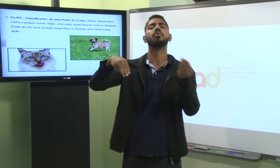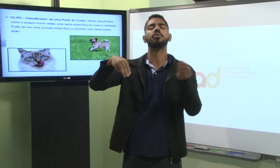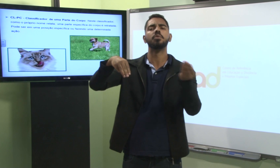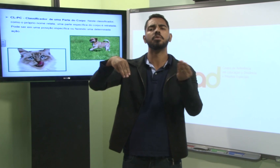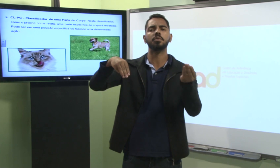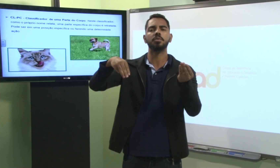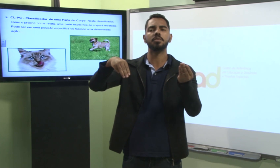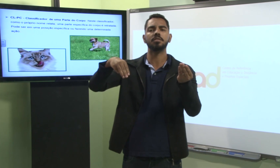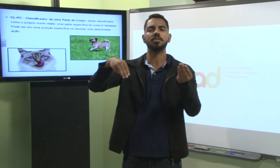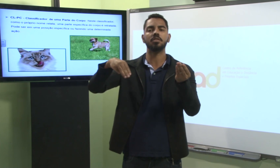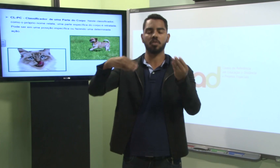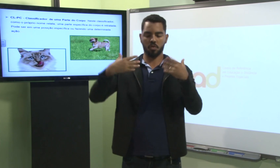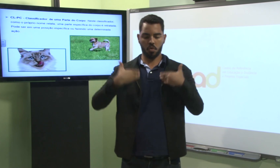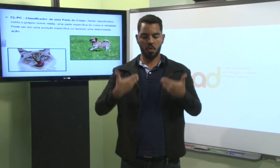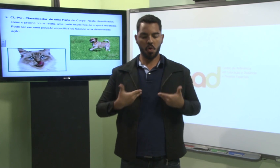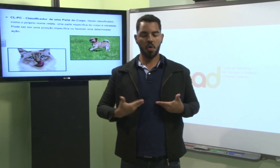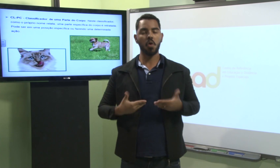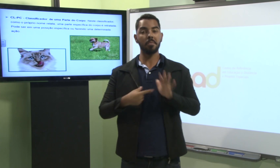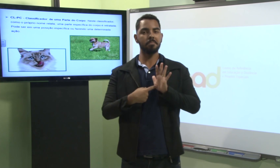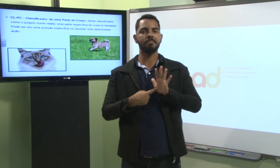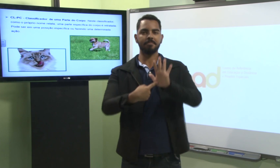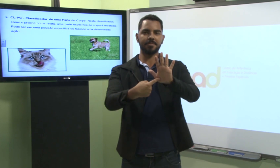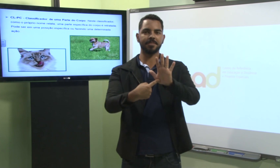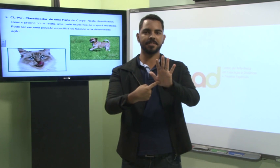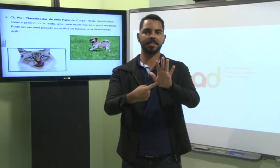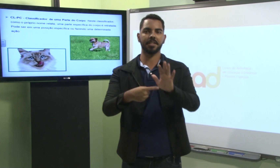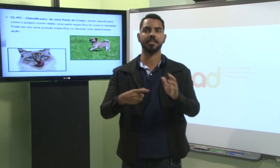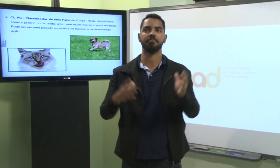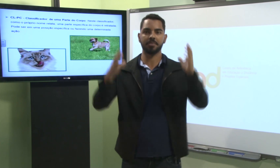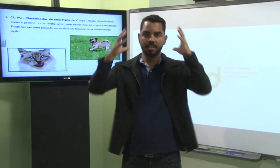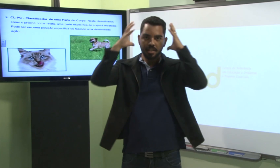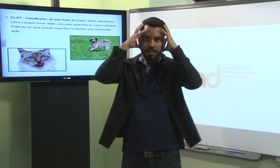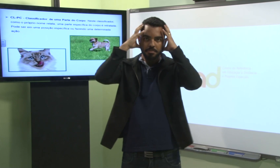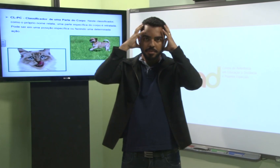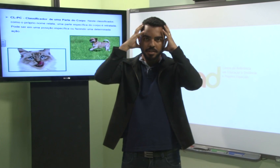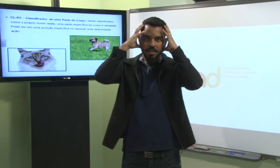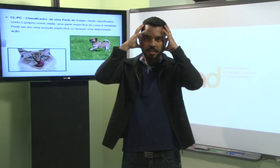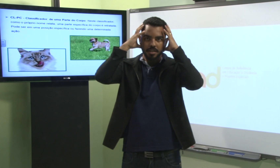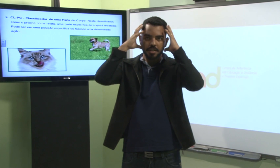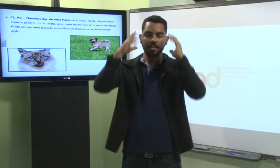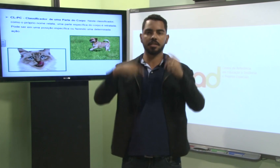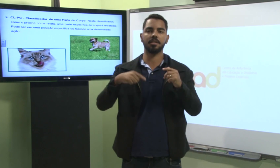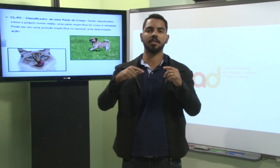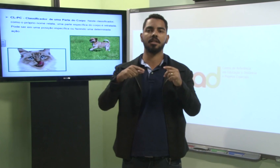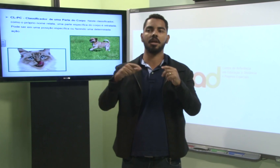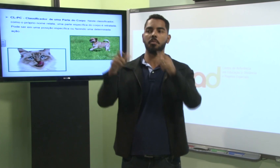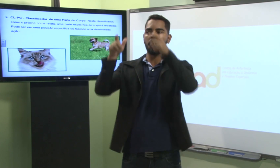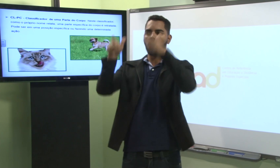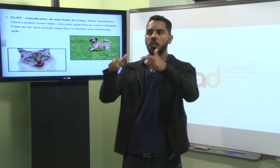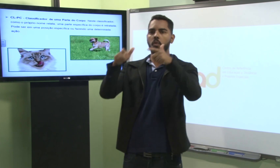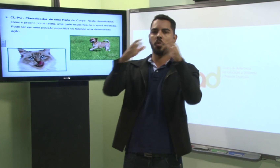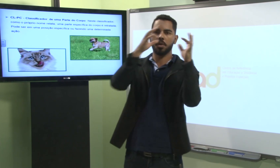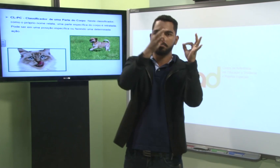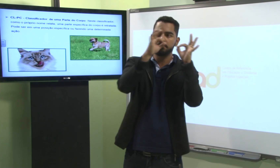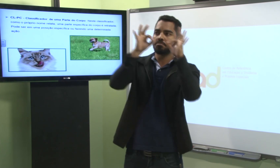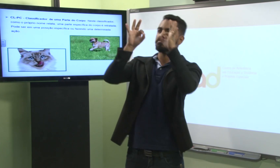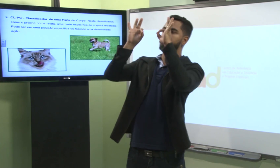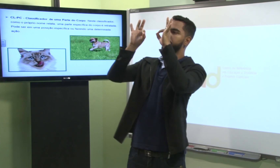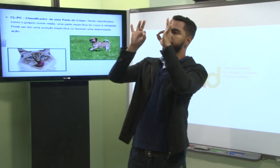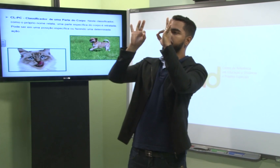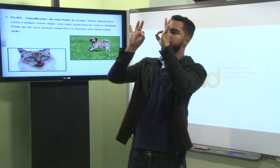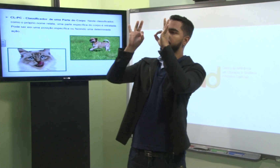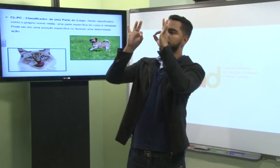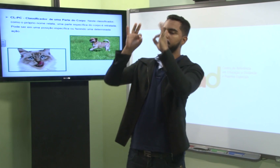parte do corpo. Por exemplo, a cabeça de alguém olhando para um determinado lugar ou pessoa,